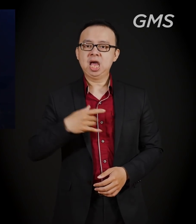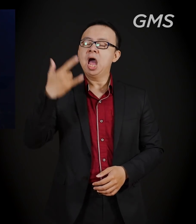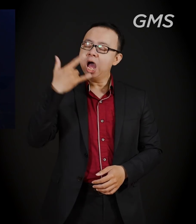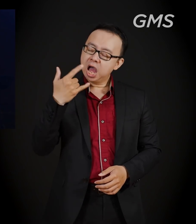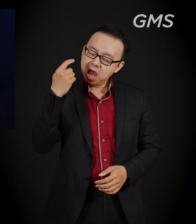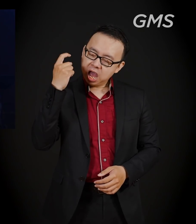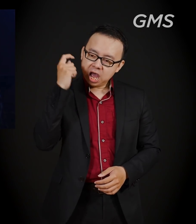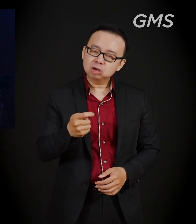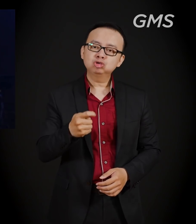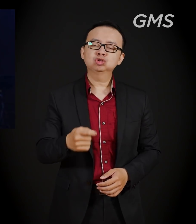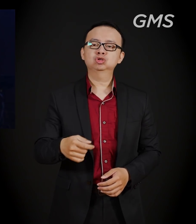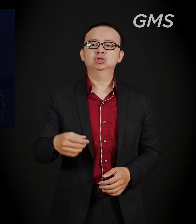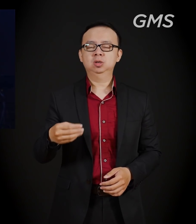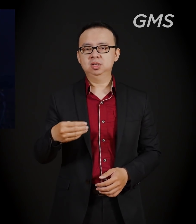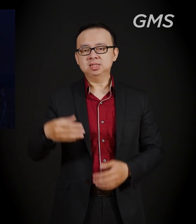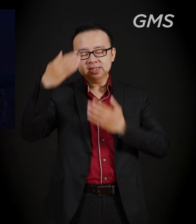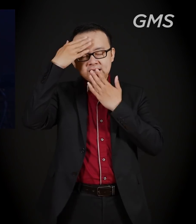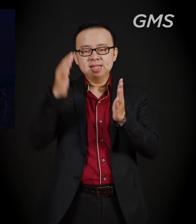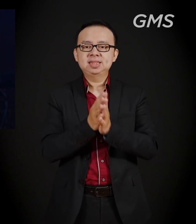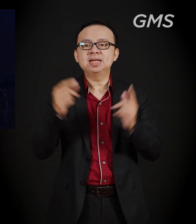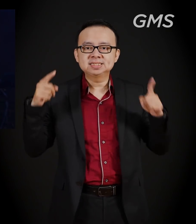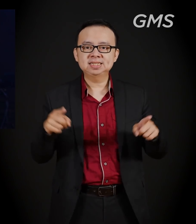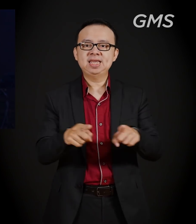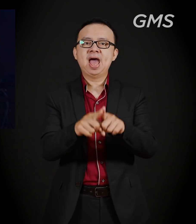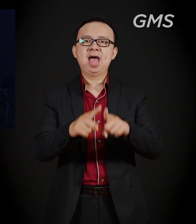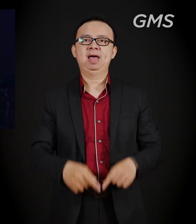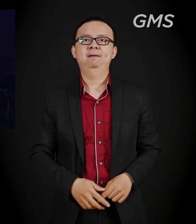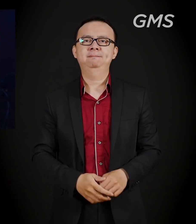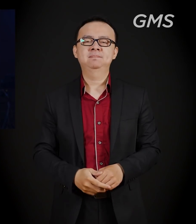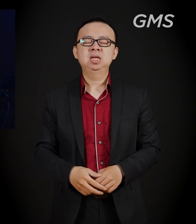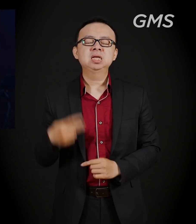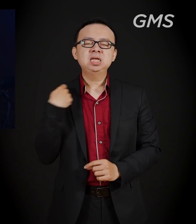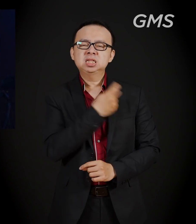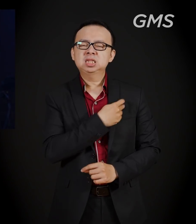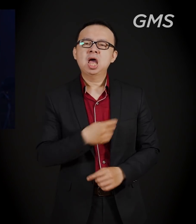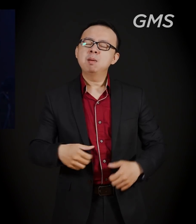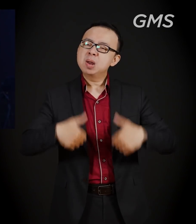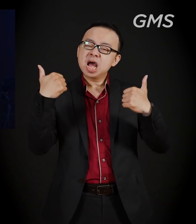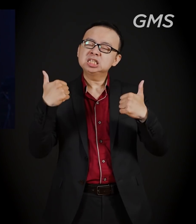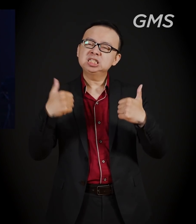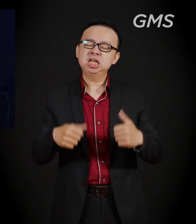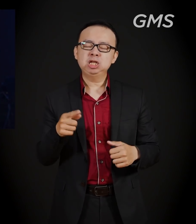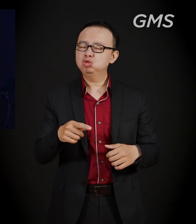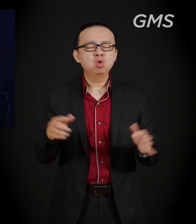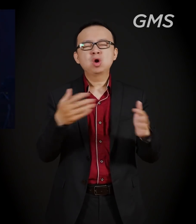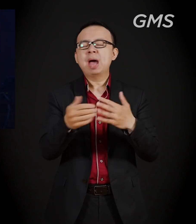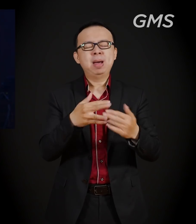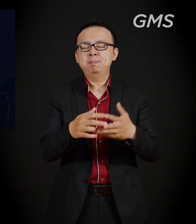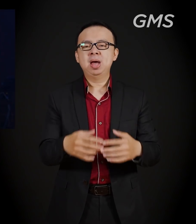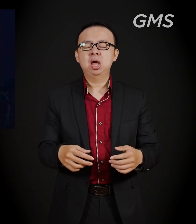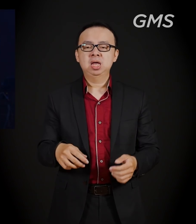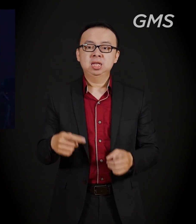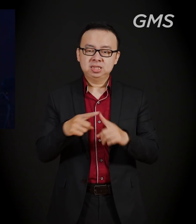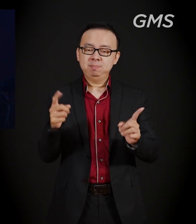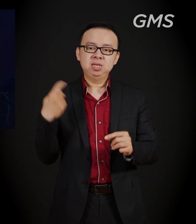bagaimana saya lebih kaya lagi, bagaimana saya lebih sukses lagi, bagaimana saya lebih berhasil. Selama yang kasih dalam Tuhan gak salah. Selama kita taat